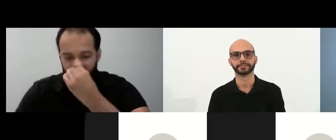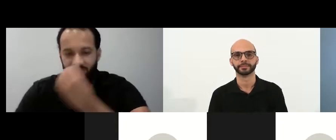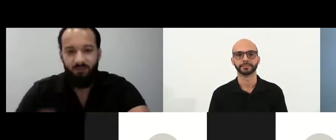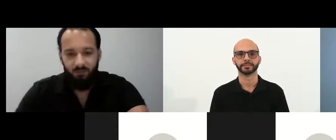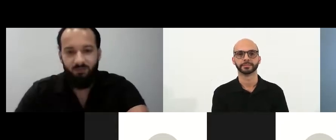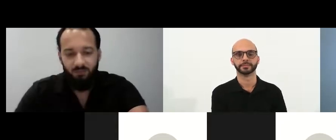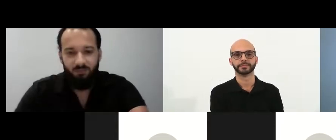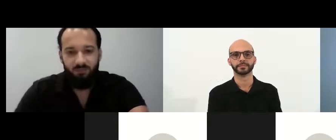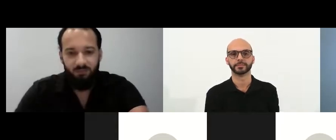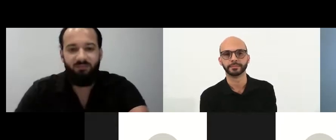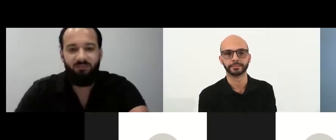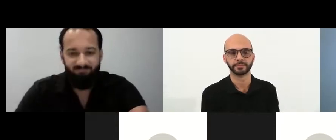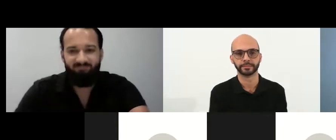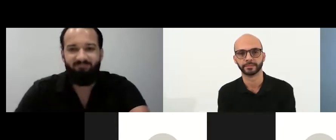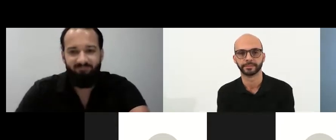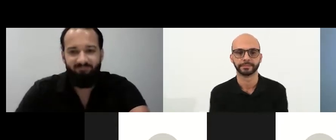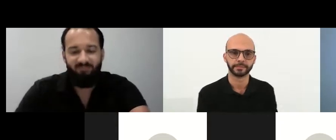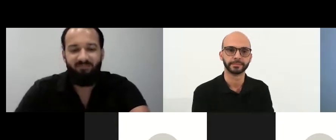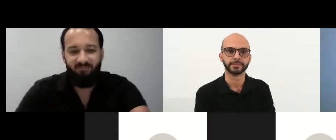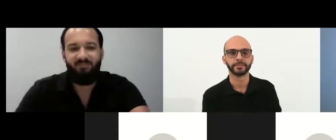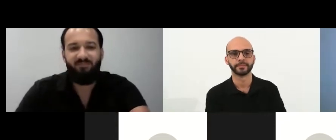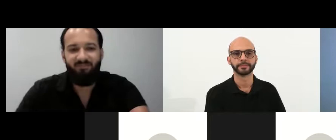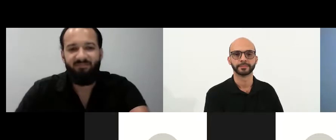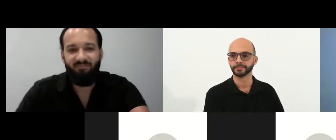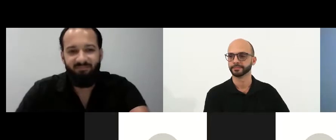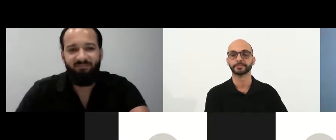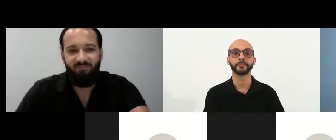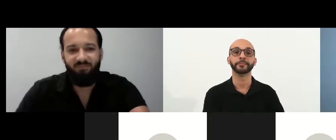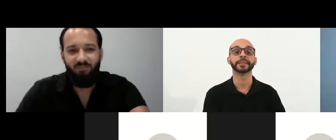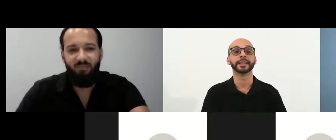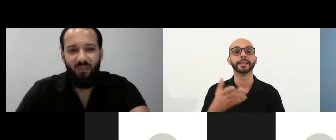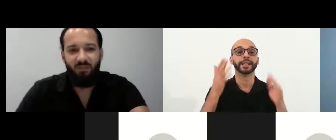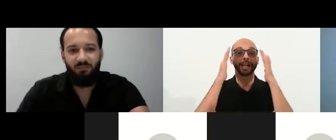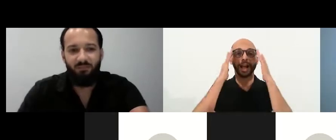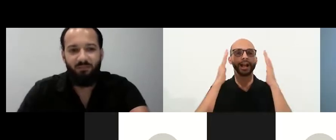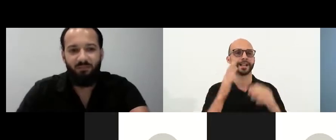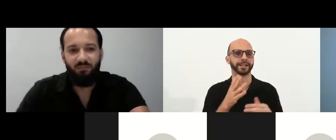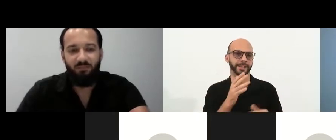podermos ensinarmos futuramente para os nossos alunos. Então, isso é importante.